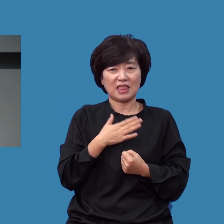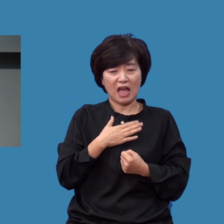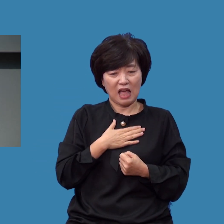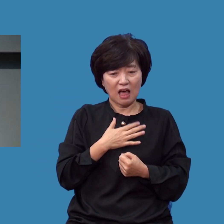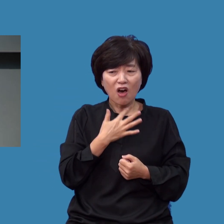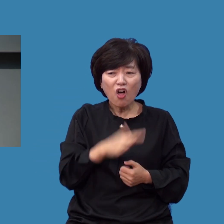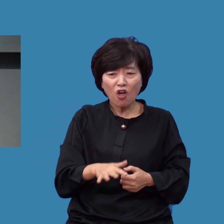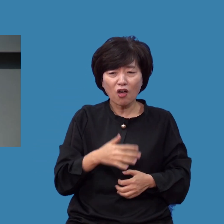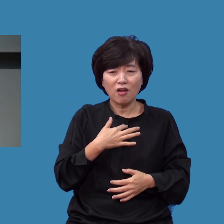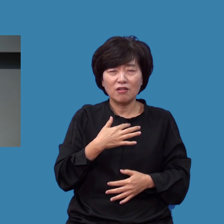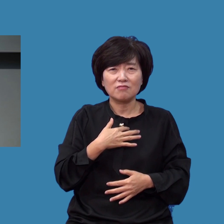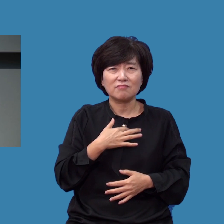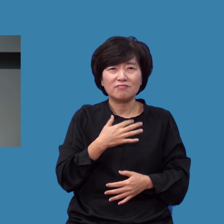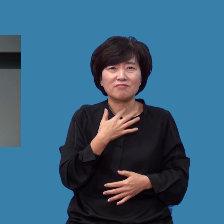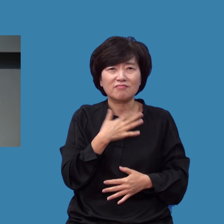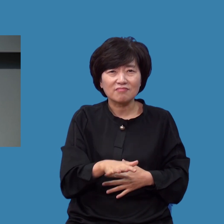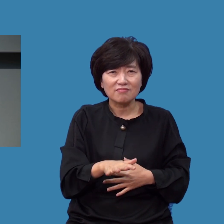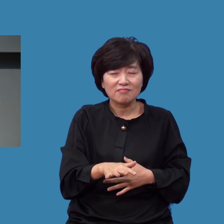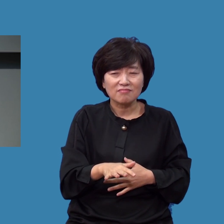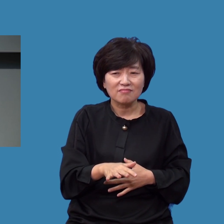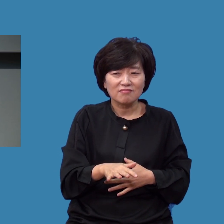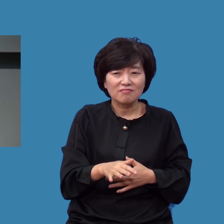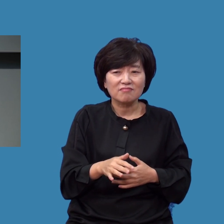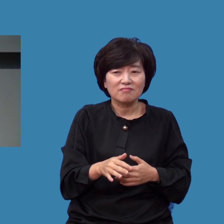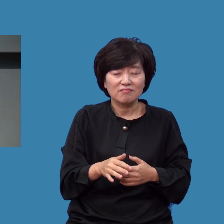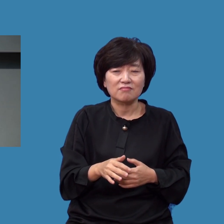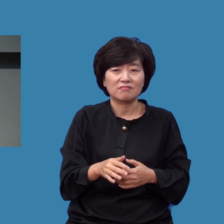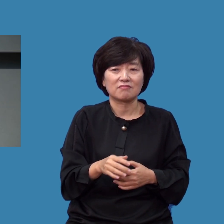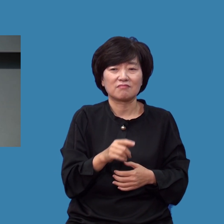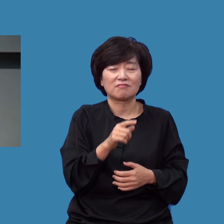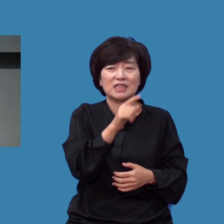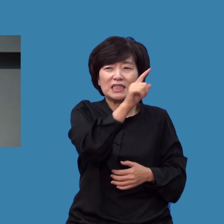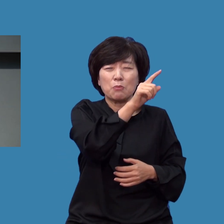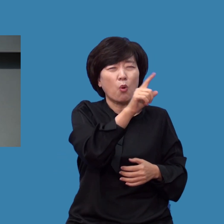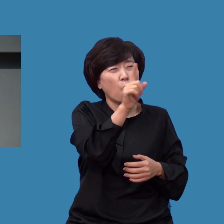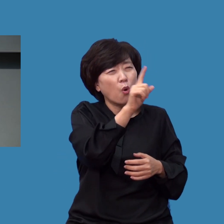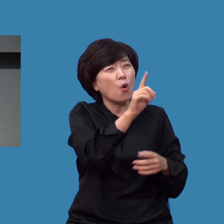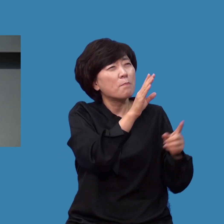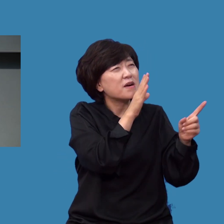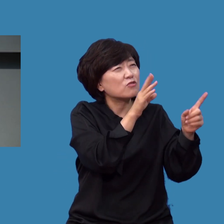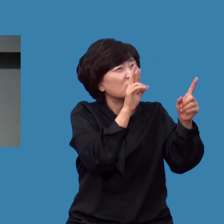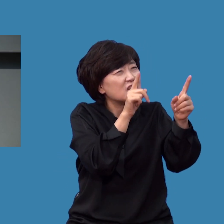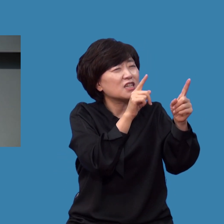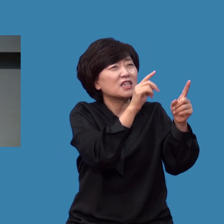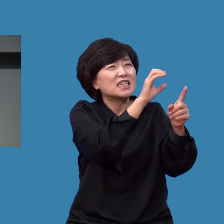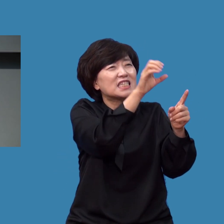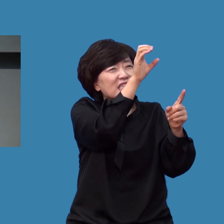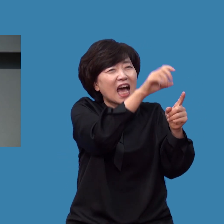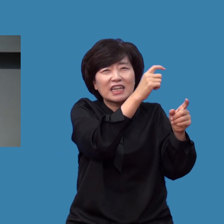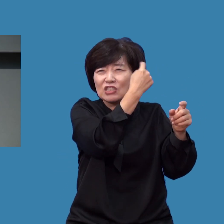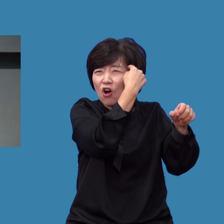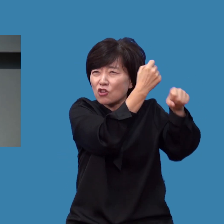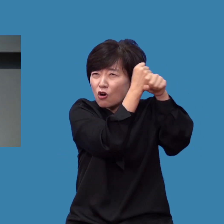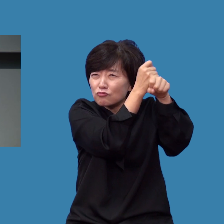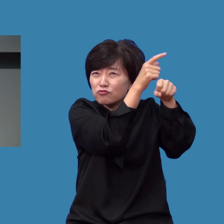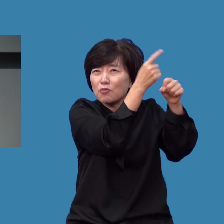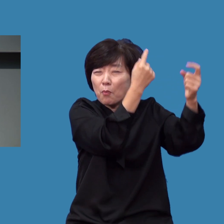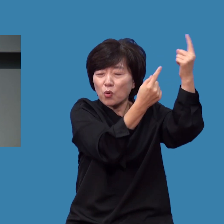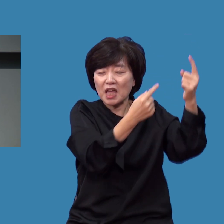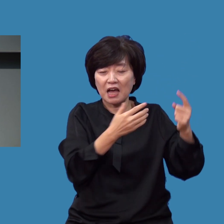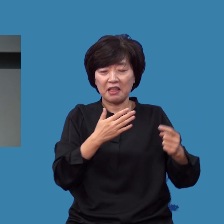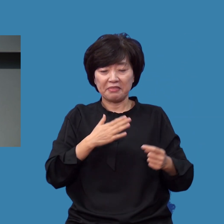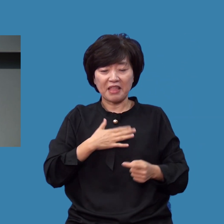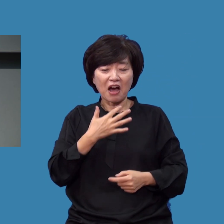저는 이것이 신학적인 이유보다 더 큰 이유라고 생각해요. 자신이 경험하지 못했으면 겸손하고 갈급하게